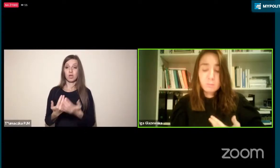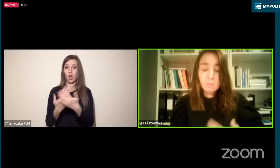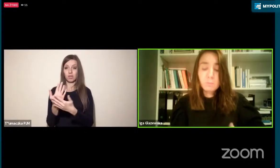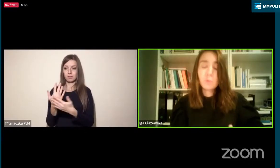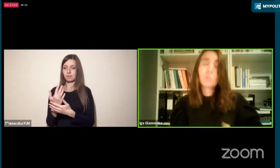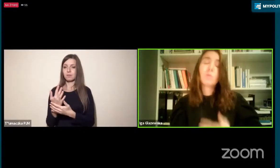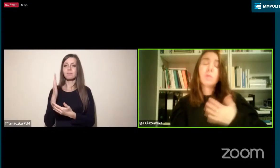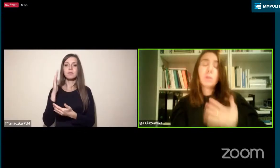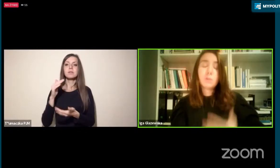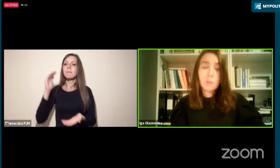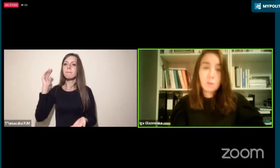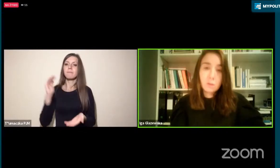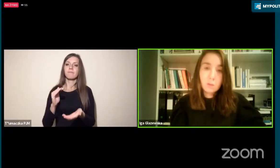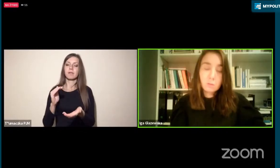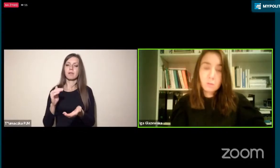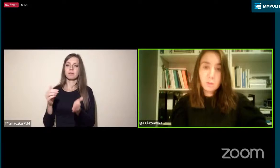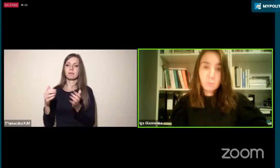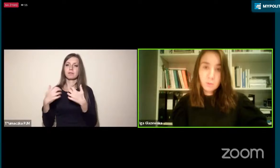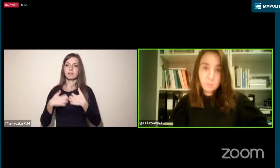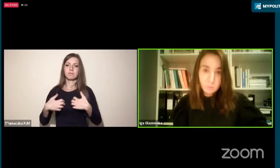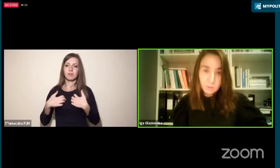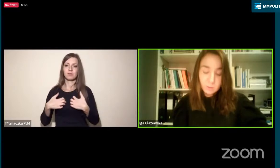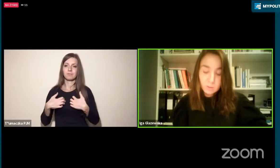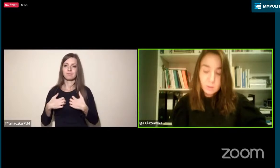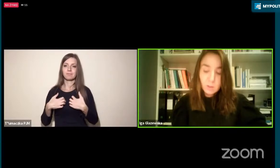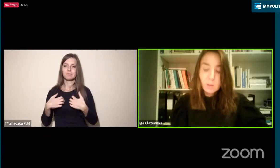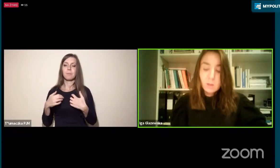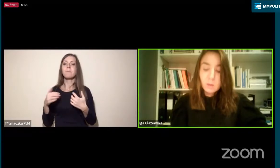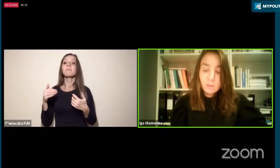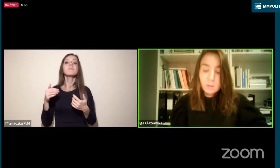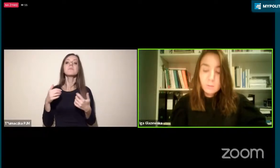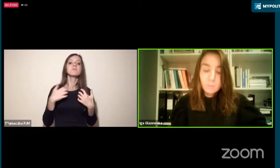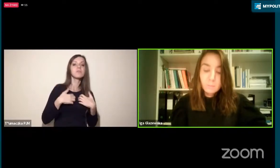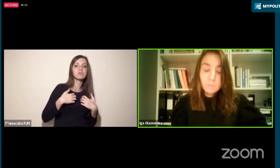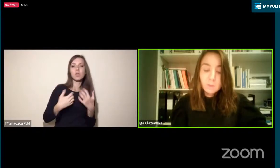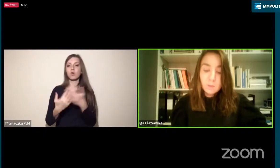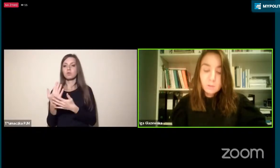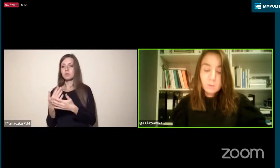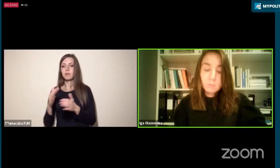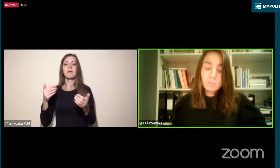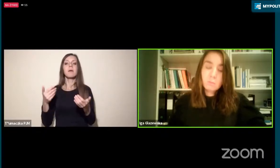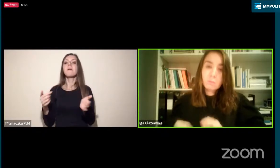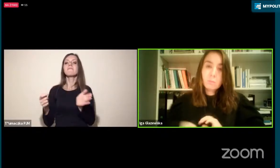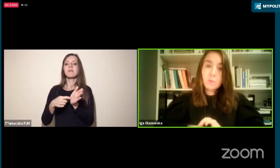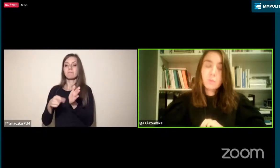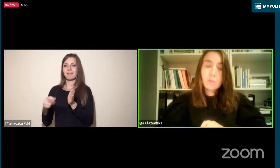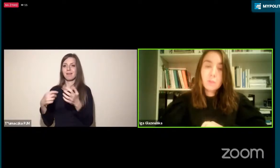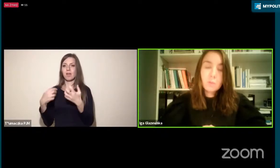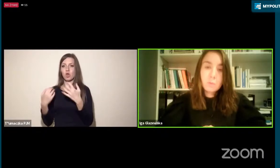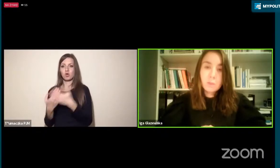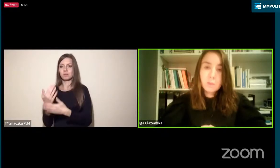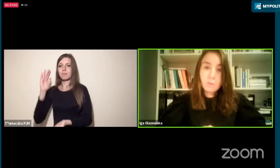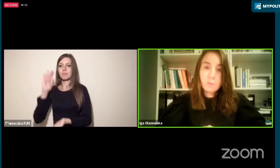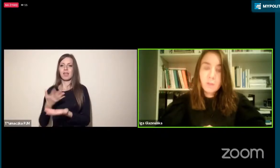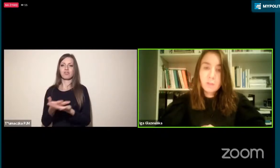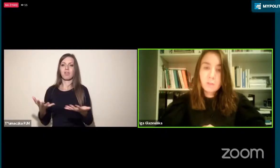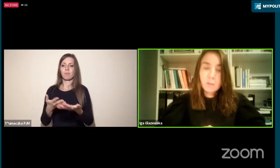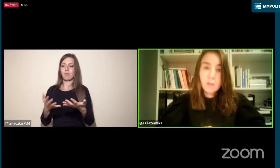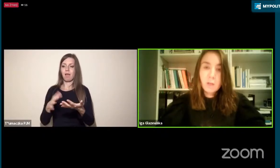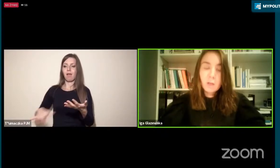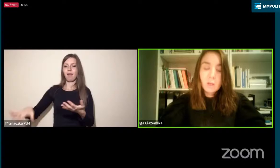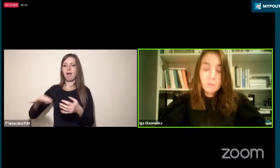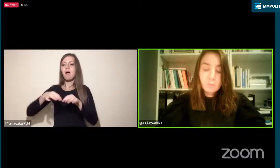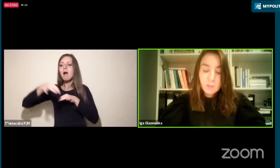w stosunku do ilości kalorii, które możemy pozyskać. Zresztą przede wszystkim musimy też